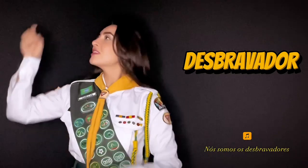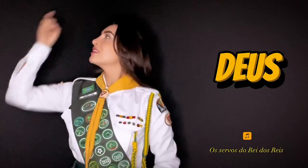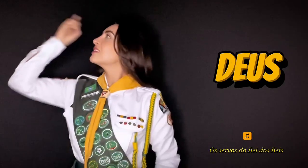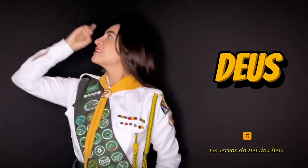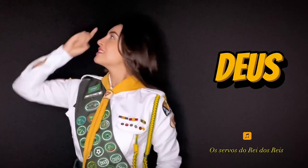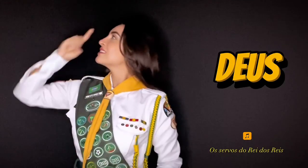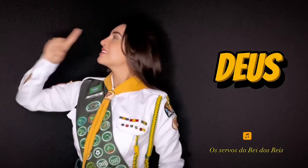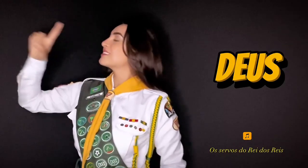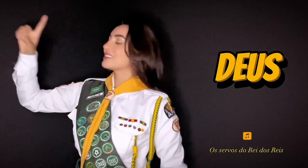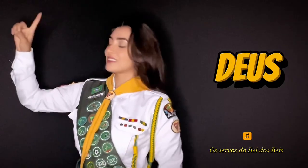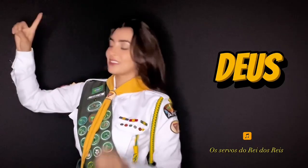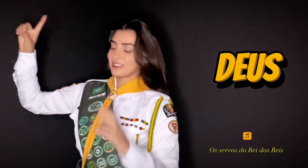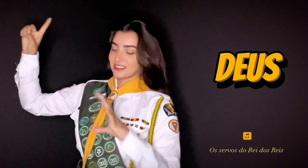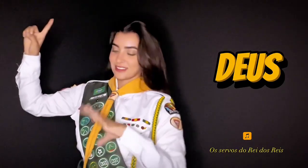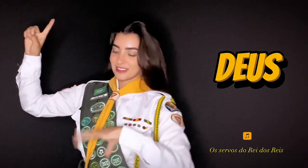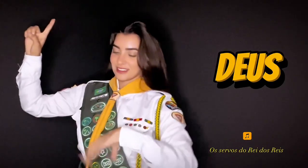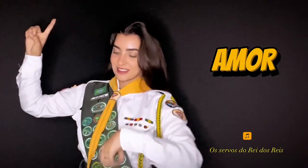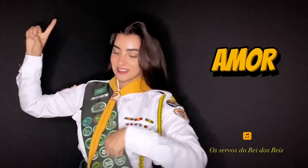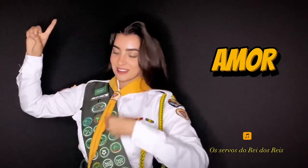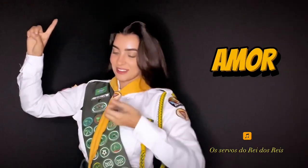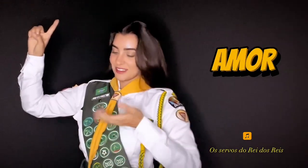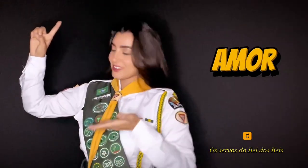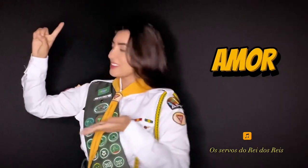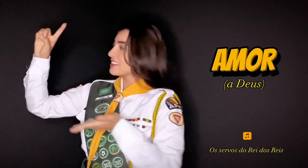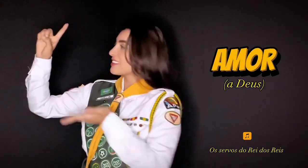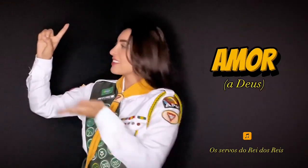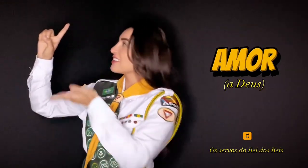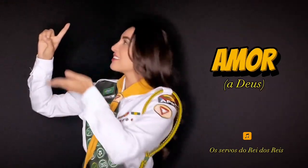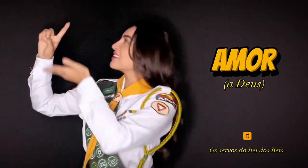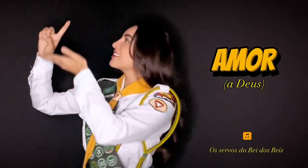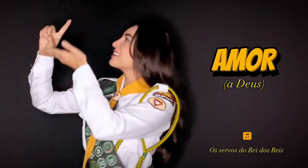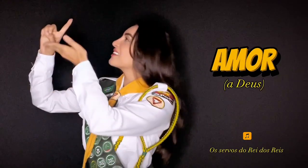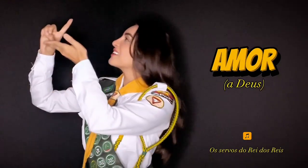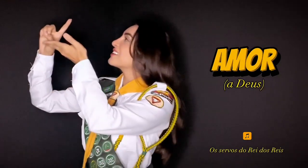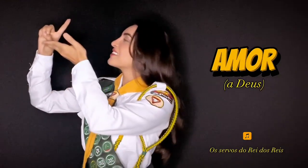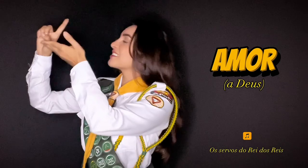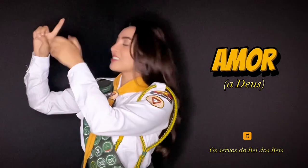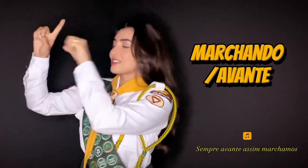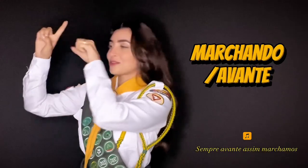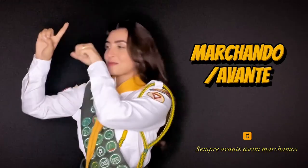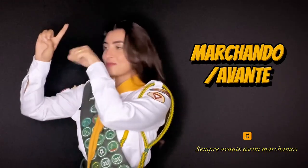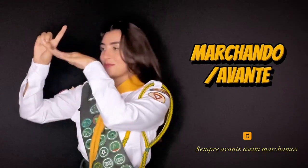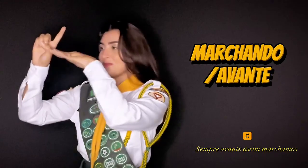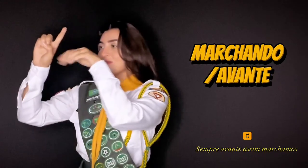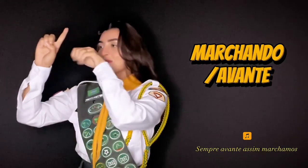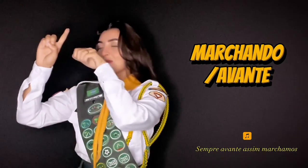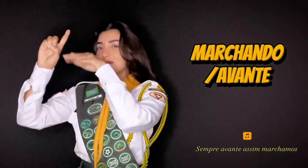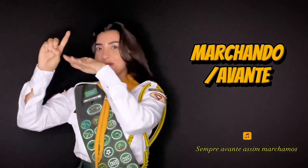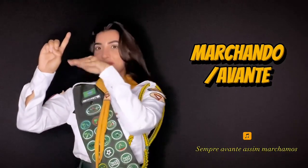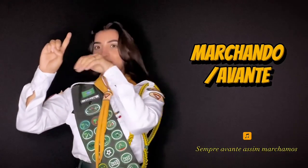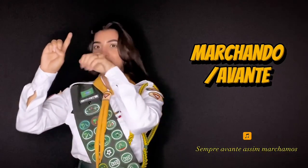Sinal de Deus Amor Amor a Deus Marchando